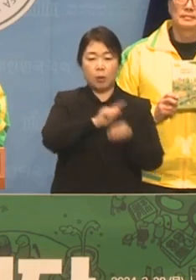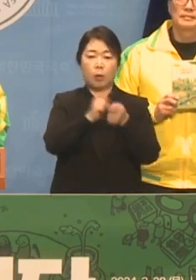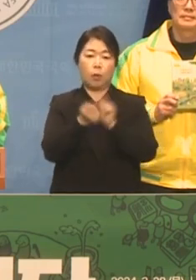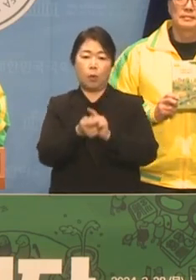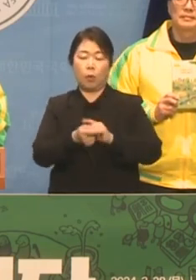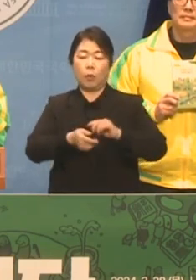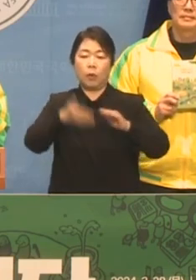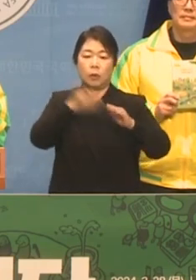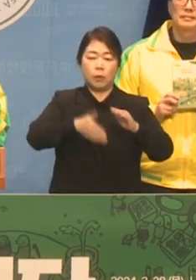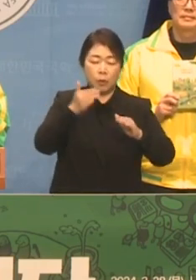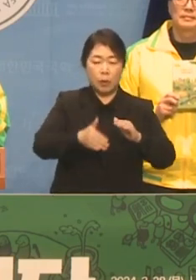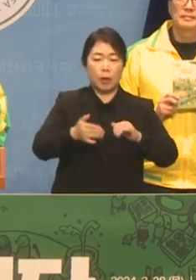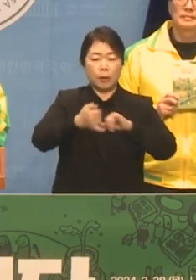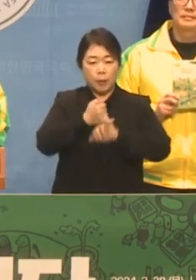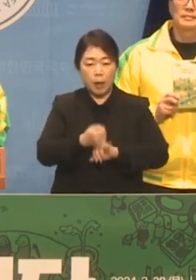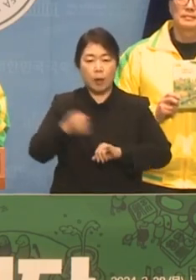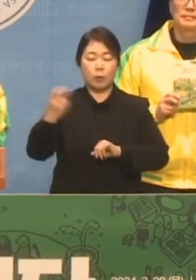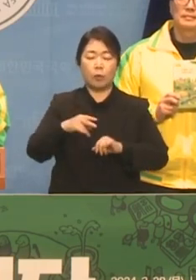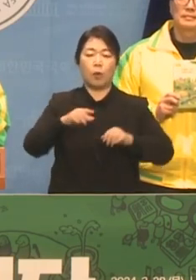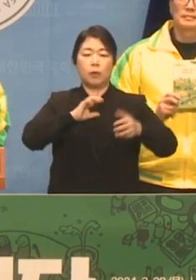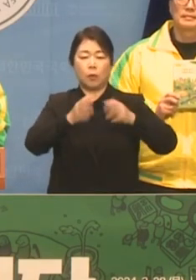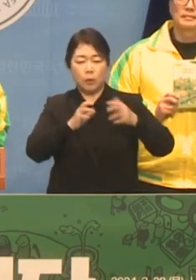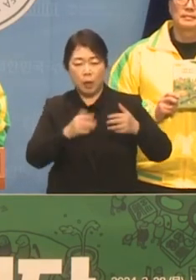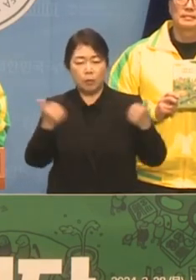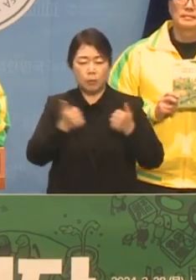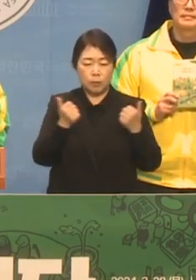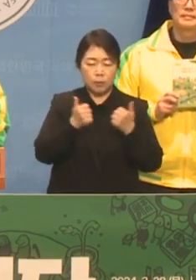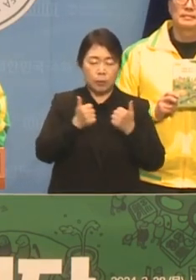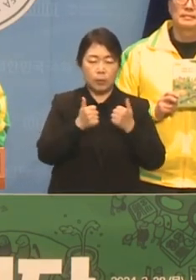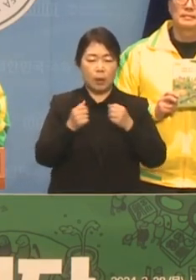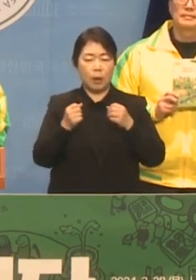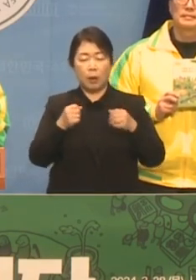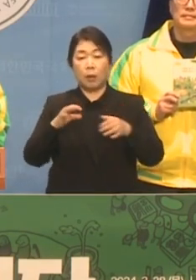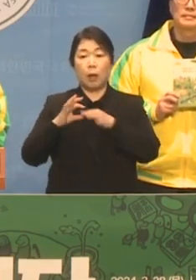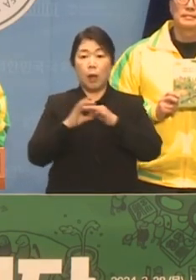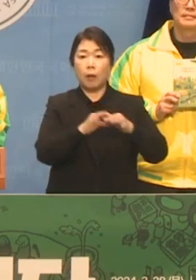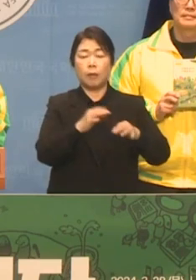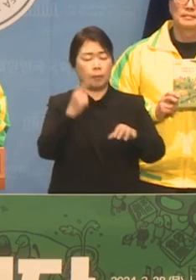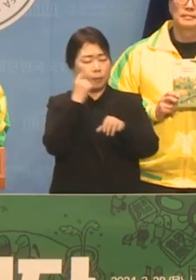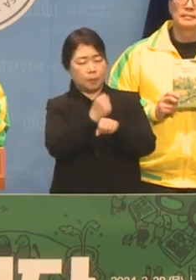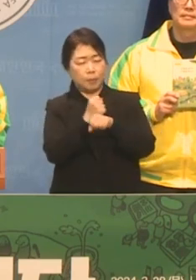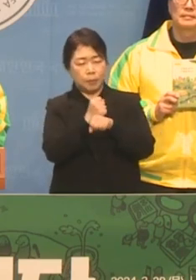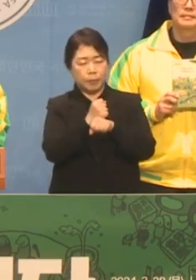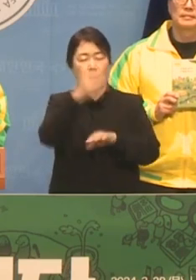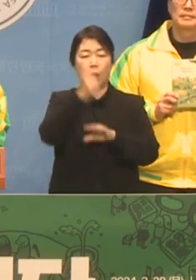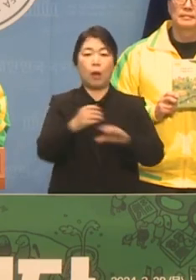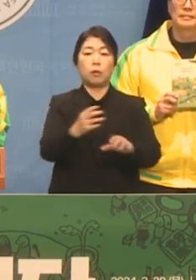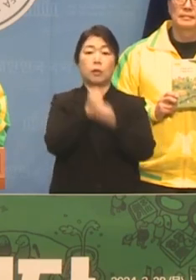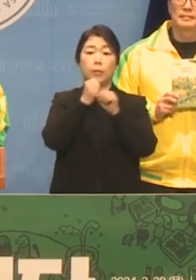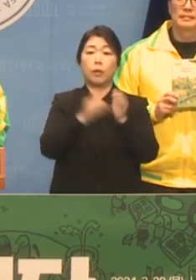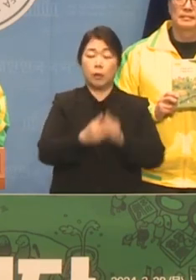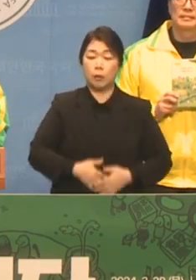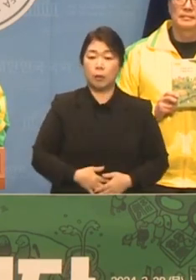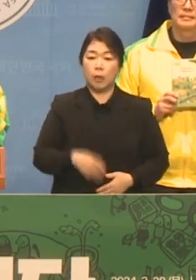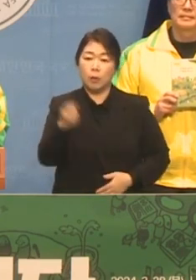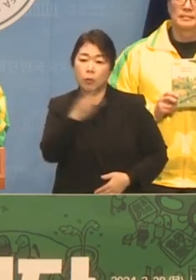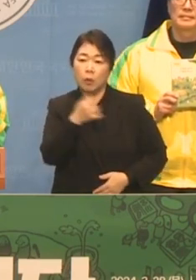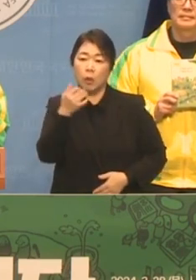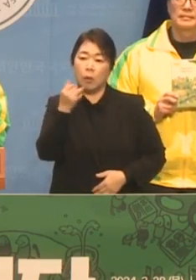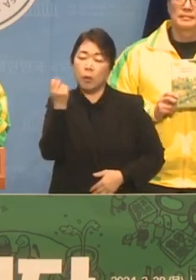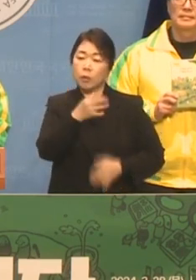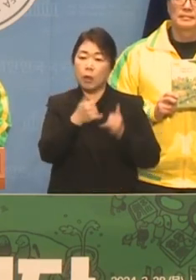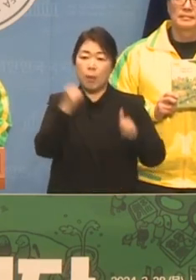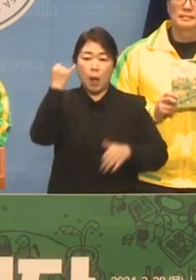수많은 밤을 보낸 결과이기도 합니다 몇 명의 정치인들이 툭툭 던지는 공약이 아니고 몇 명의 아이디어로 탄생한